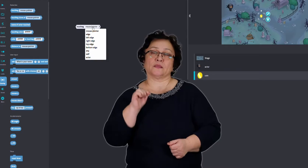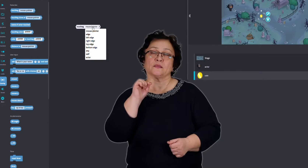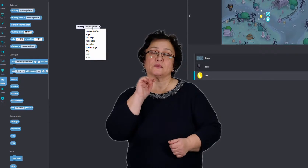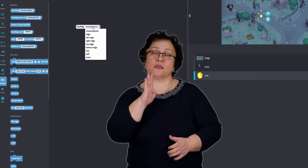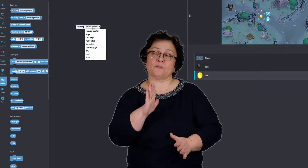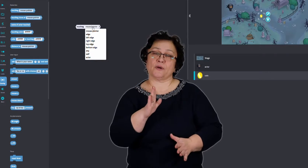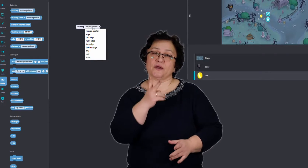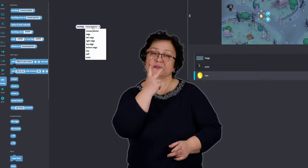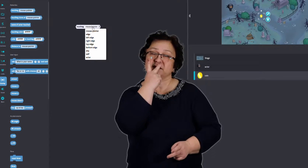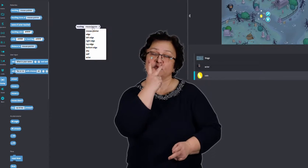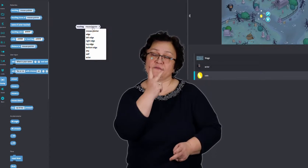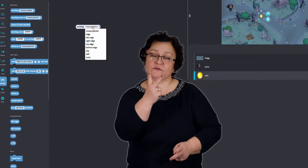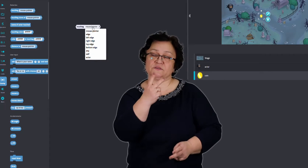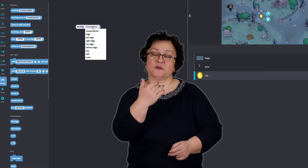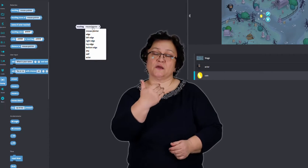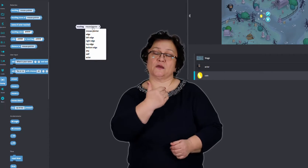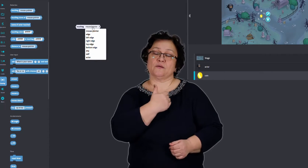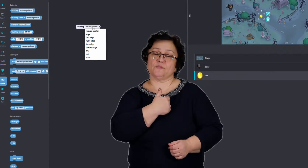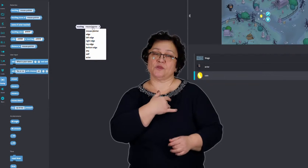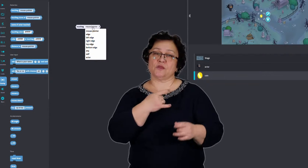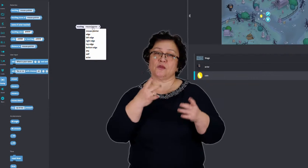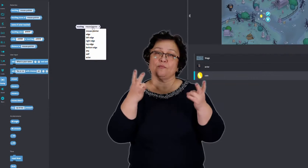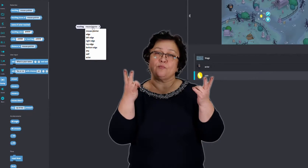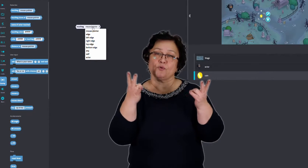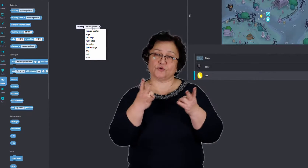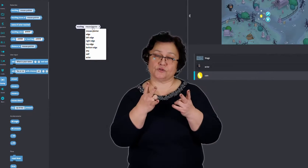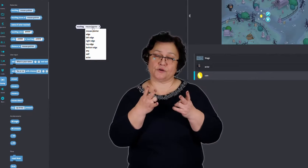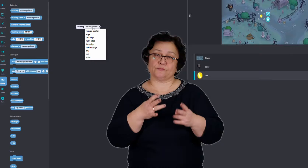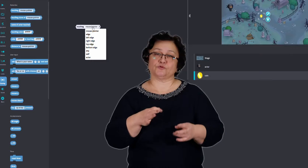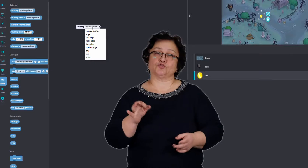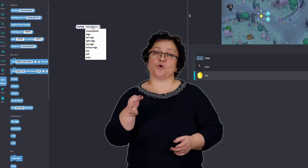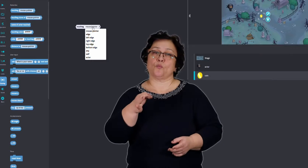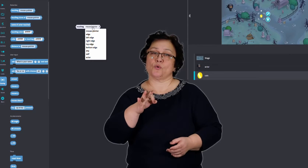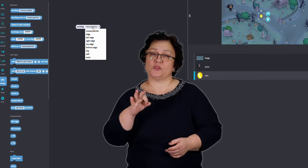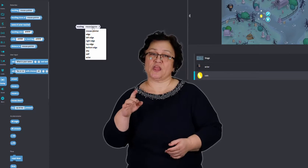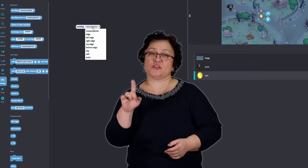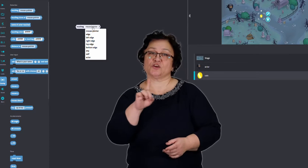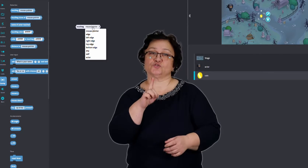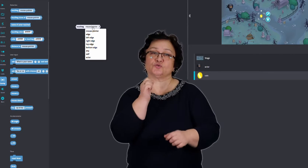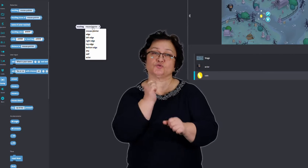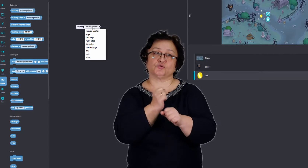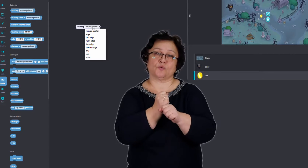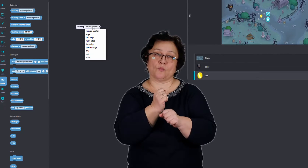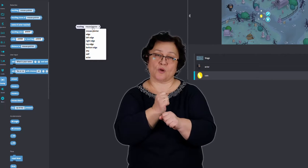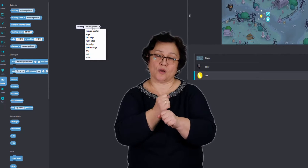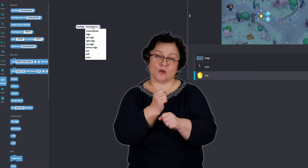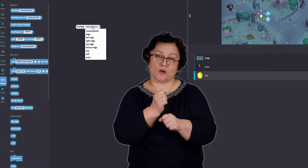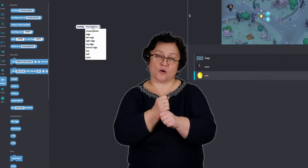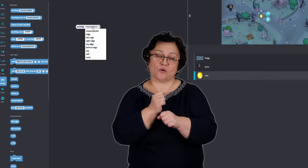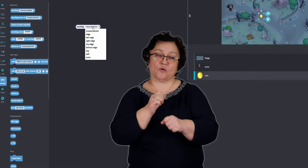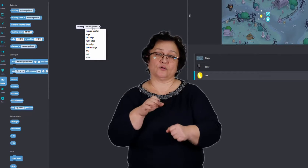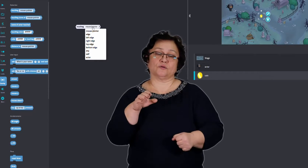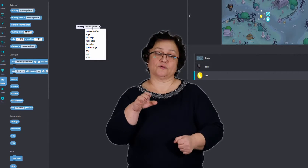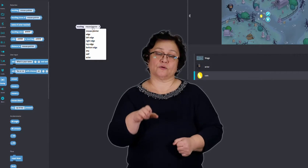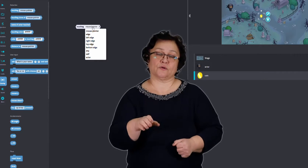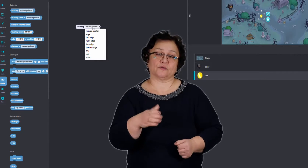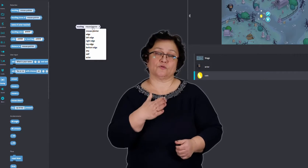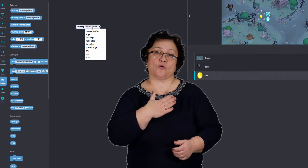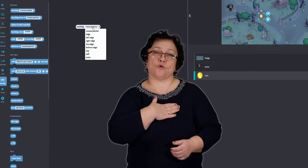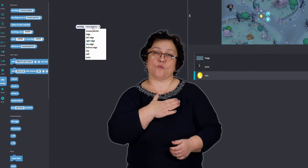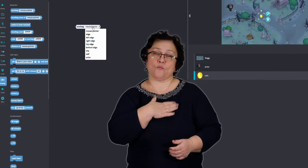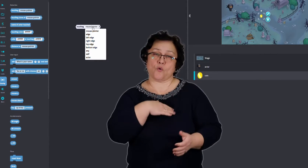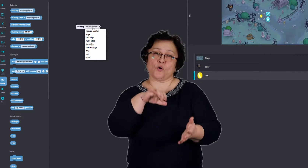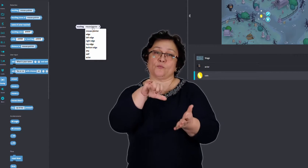дивися. Мені потрібно, щоб монетка щось робила, коли вона доторкається до мого